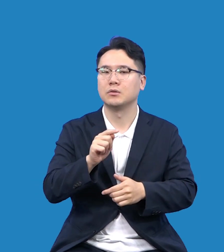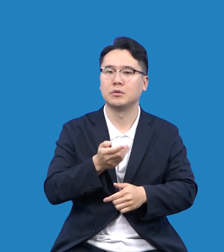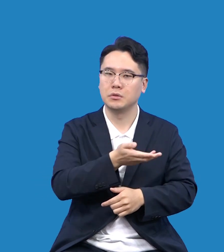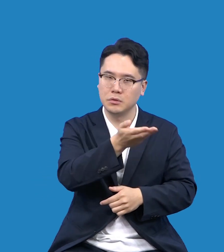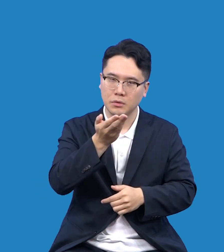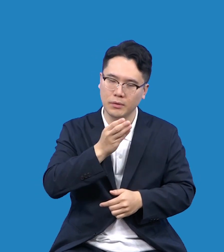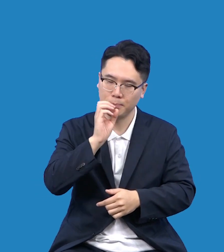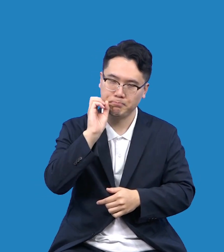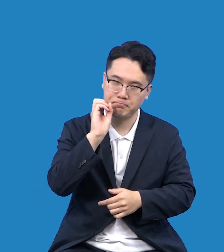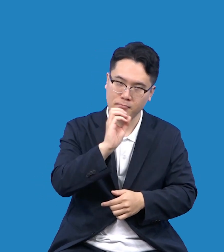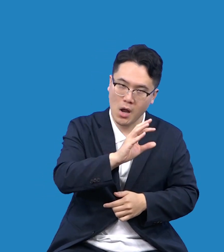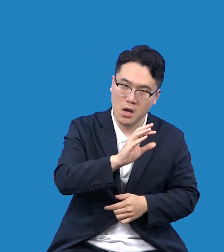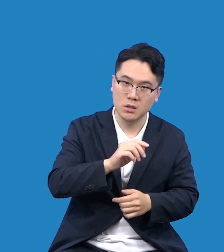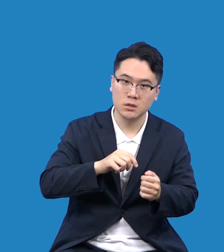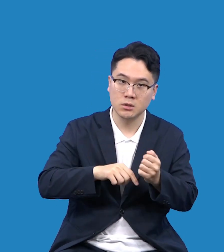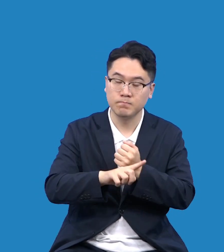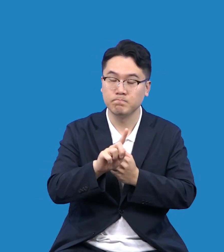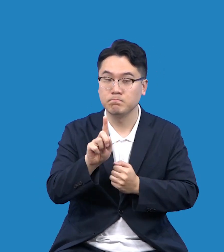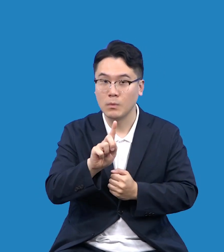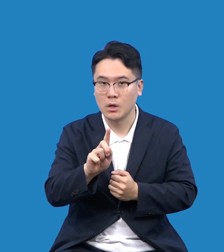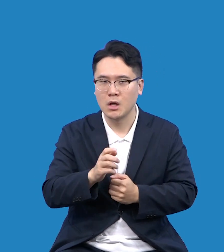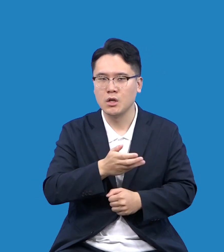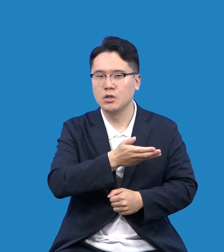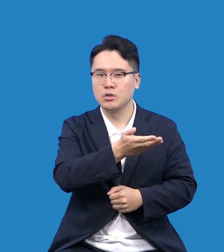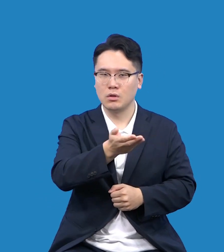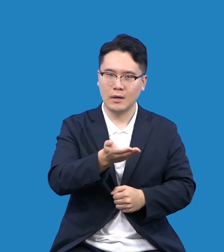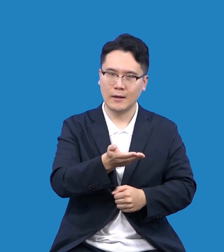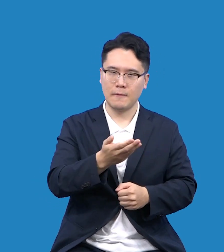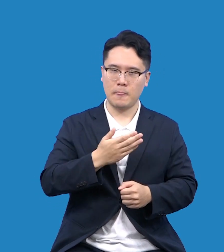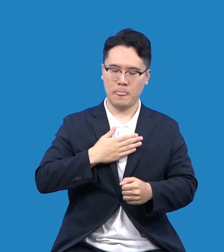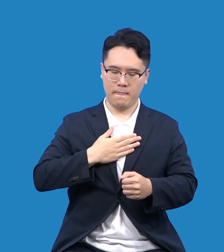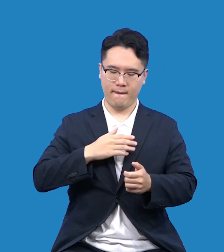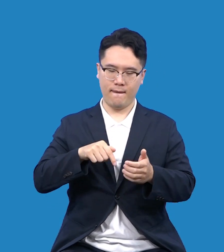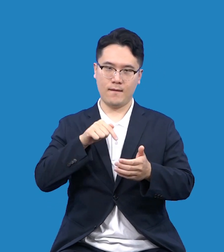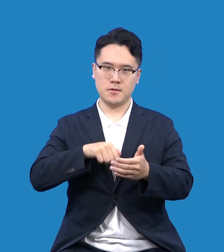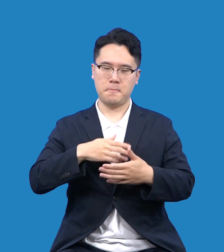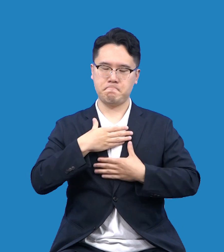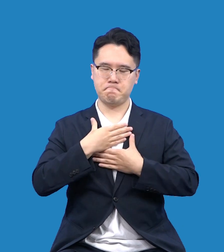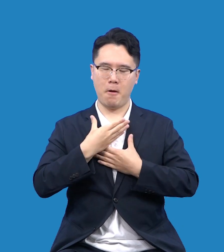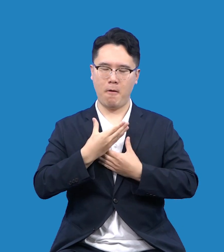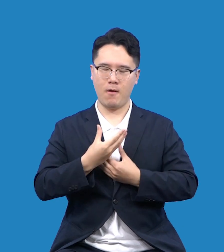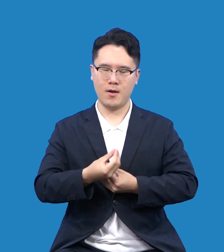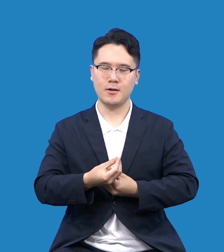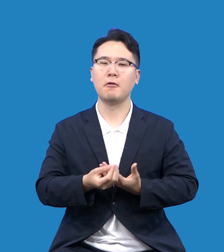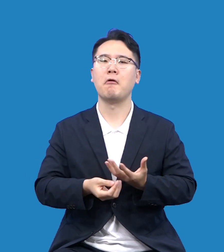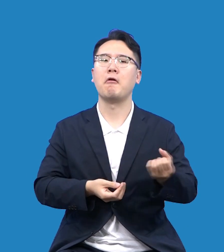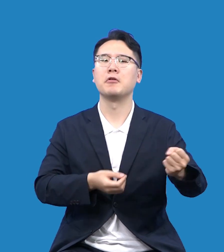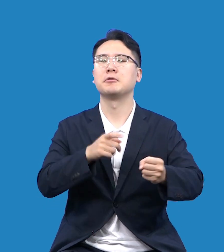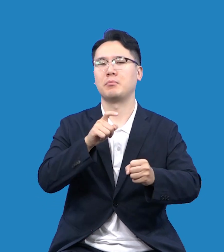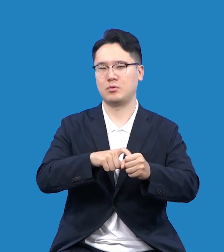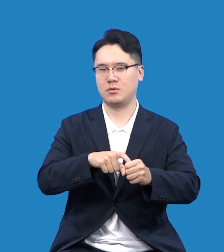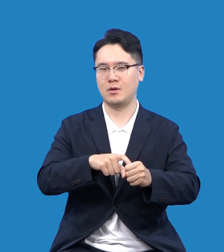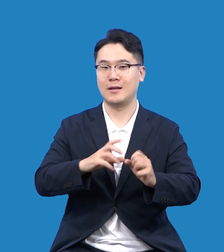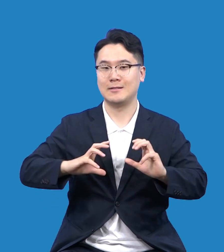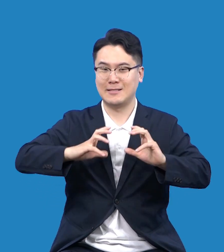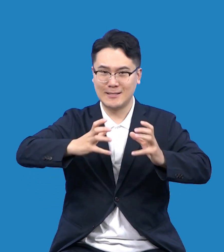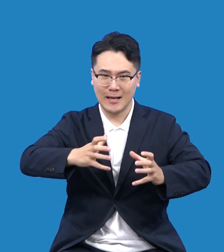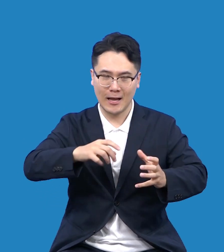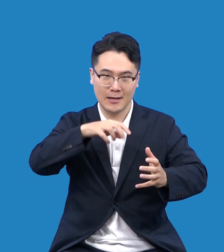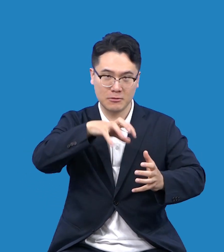너희에게 이루는 것은 너희로 내 안에서 평안을 누리게 하려 함이라. 세상에서는 너희가 환난을